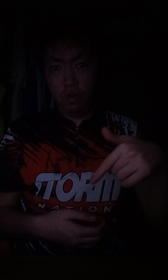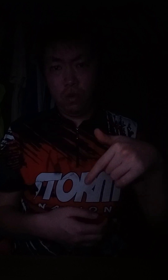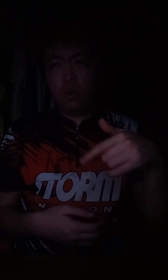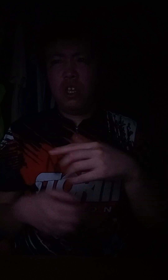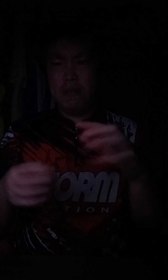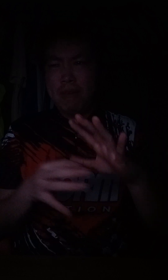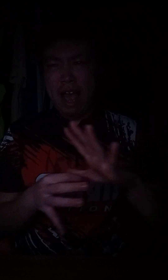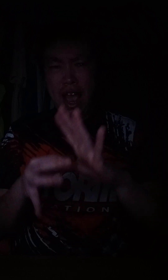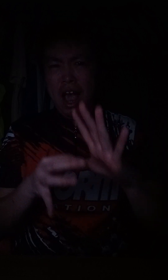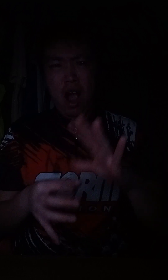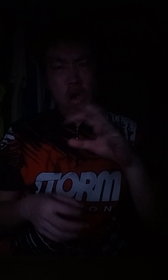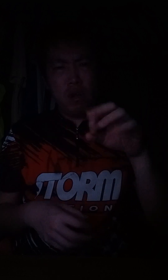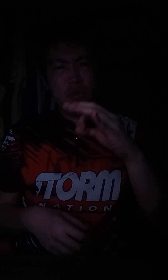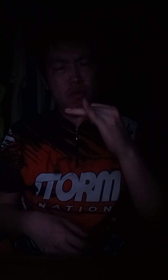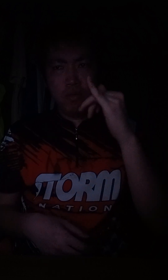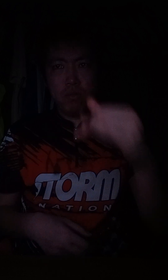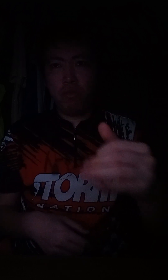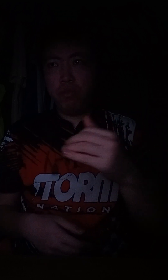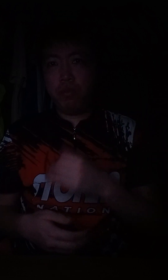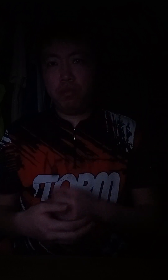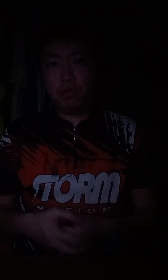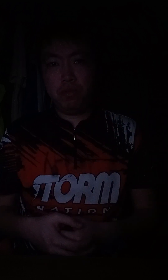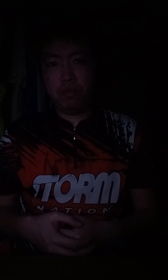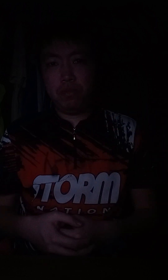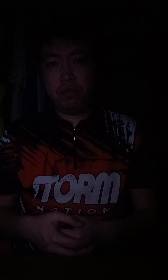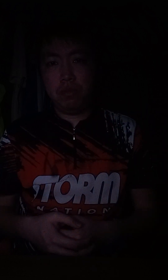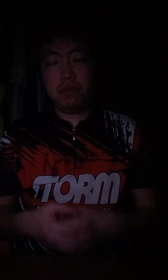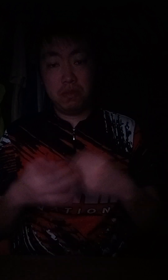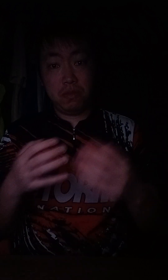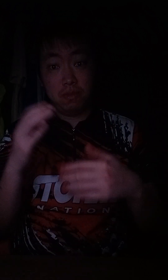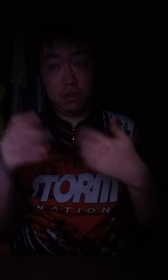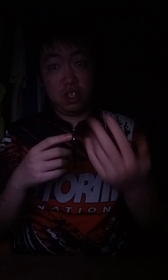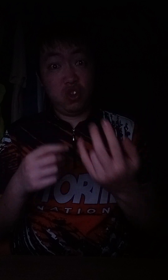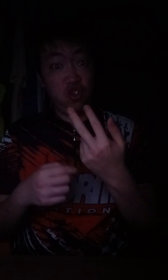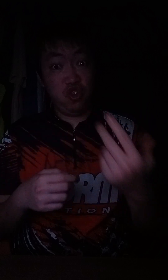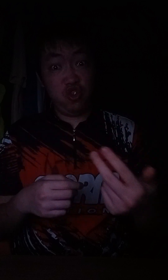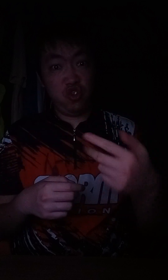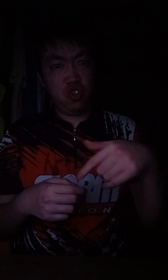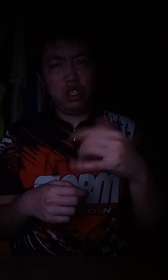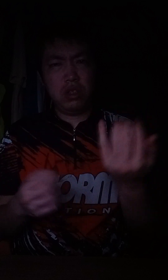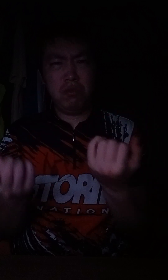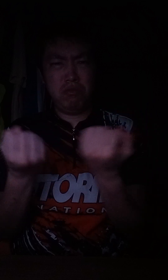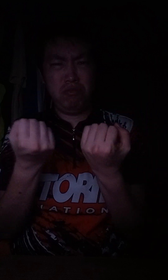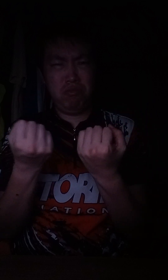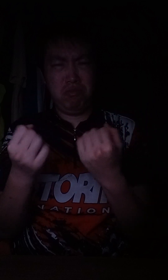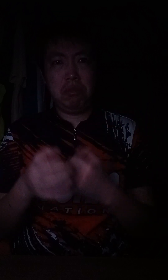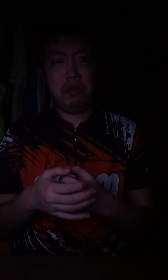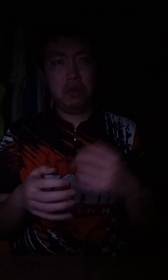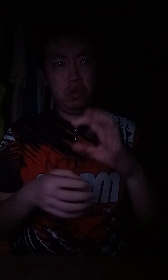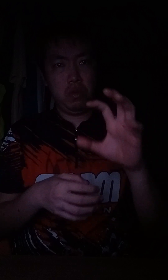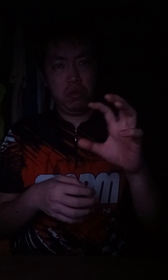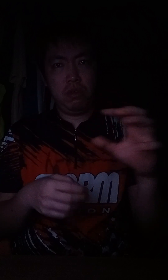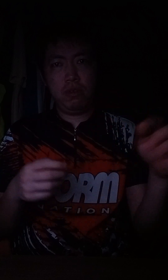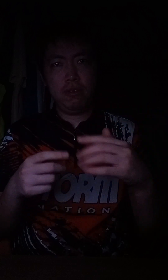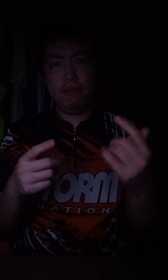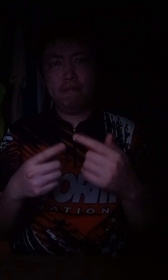바이러스가 전파될 수 있다는 겁니다. 이 소식을 본 누리꾼들 너무 무섭다. 공중 화장실에서 앞으로 휴지 못